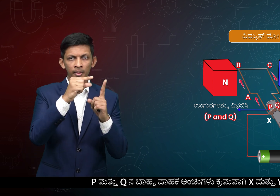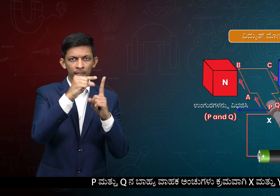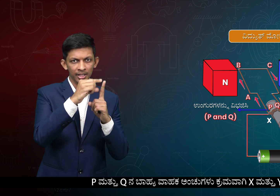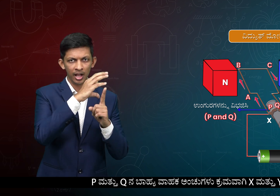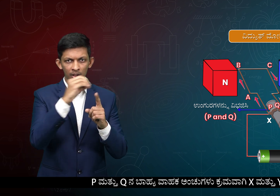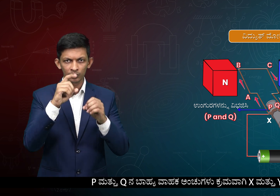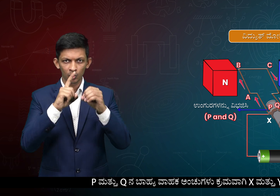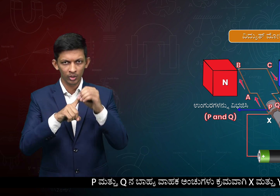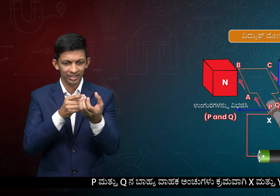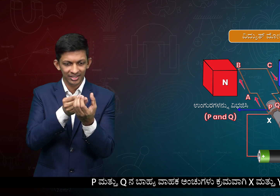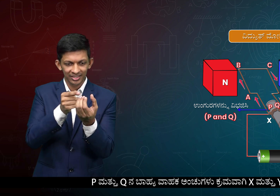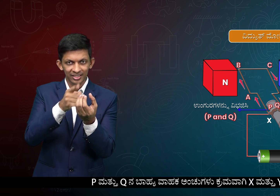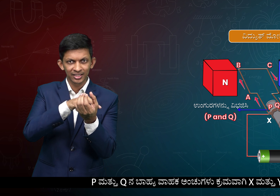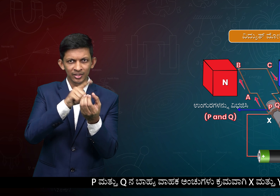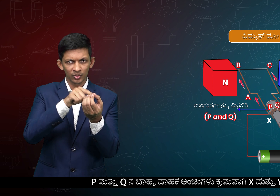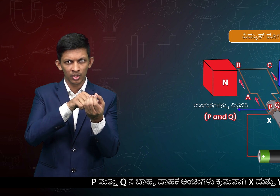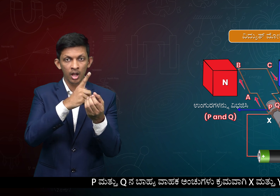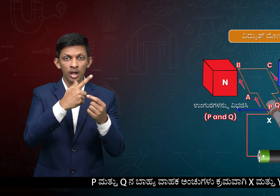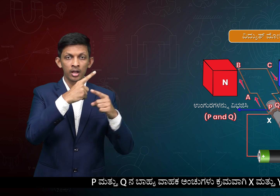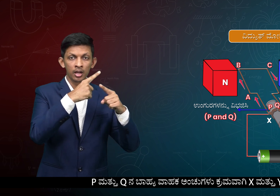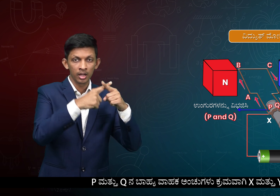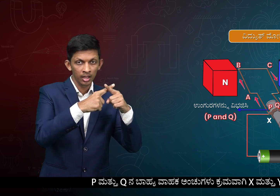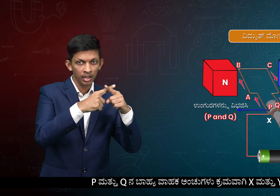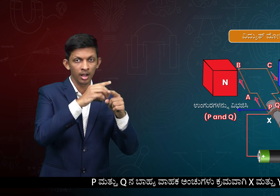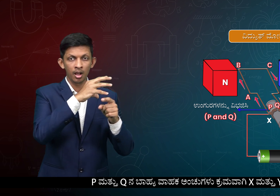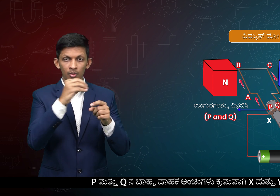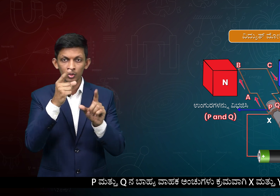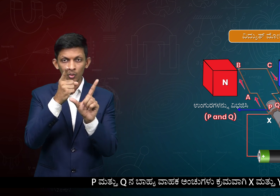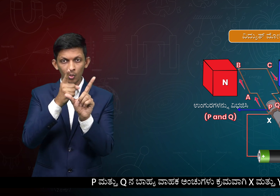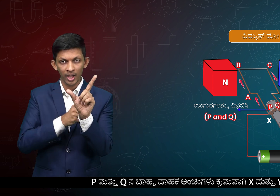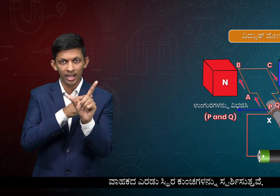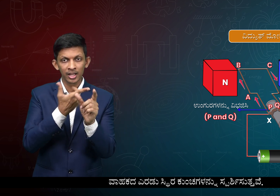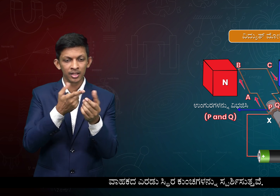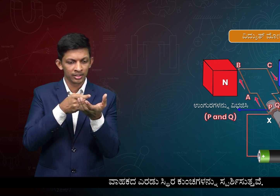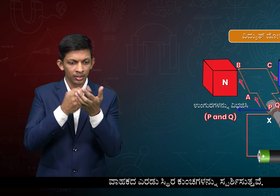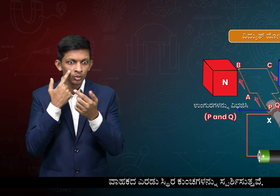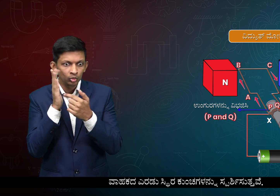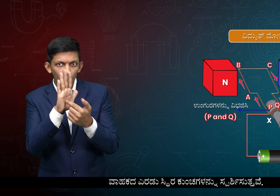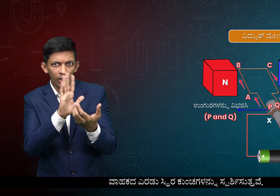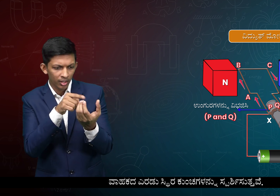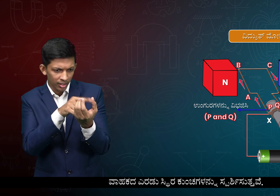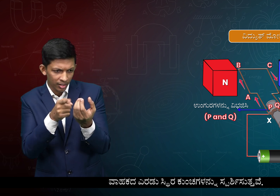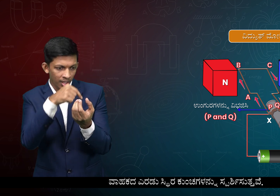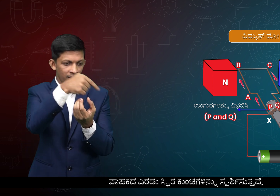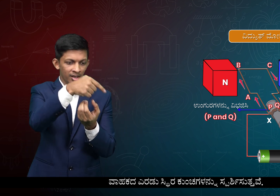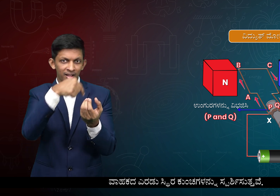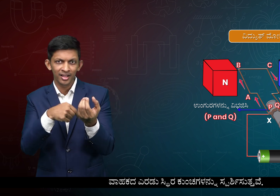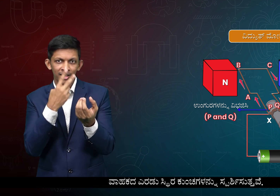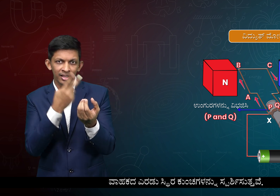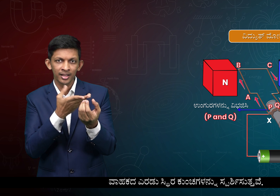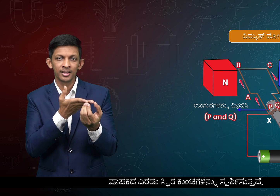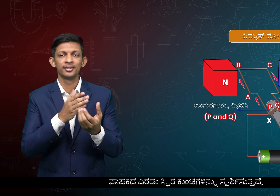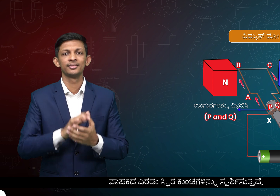ಮತ್ತು Qನ ಬಾಹ್ಯ ವಾಹಕ ಅಂಚುಗಳು ಕ್ರಮವಾಗಿ X ಮತ್ತು Y ವಾಹಕದ ಎರಡು ಸ್ಥಿರ